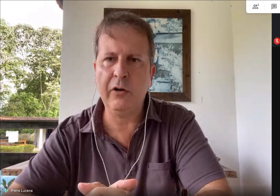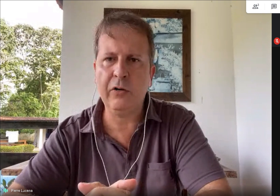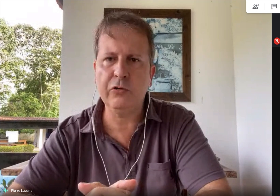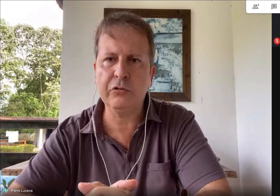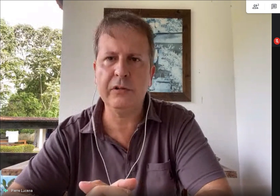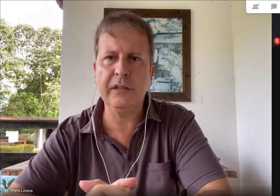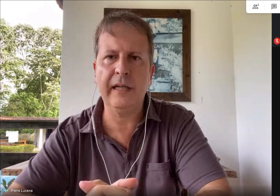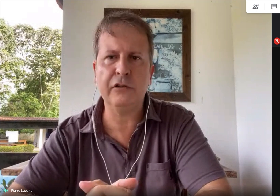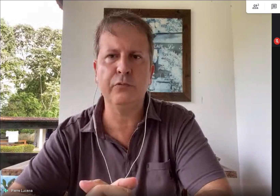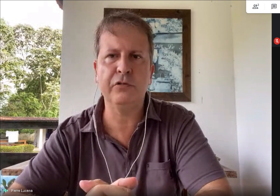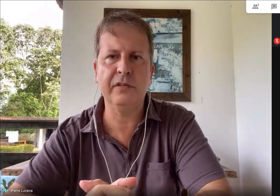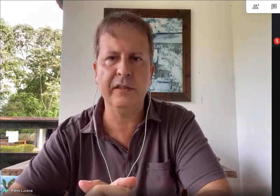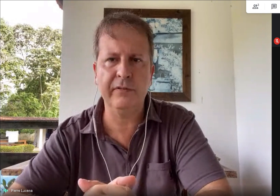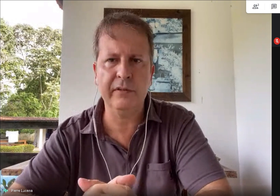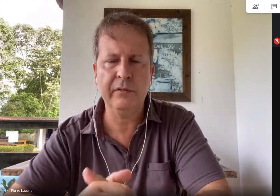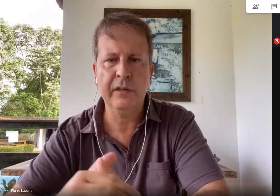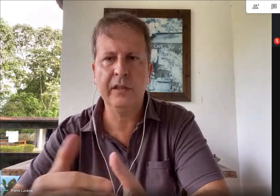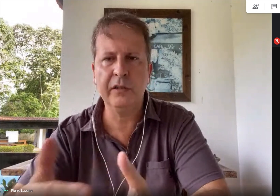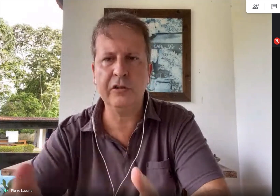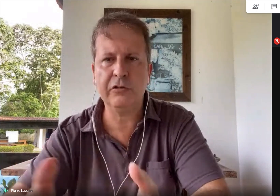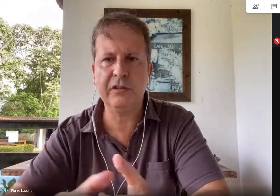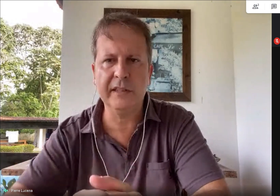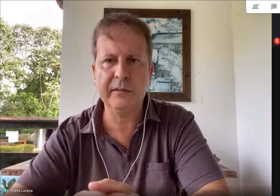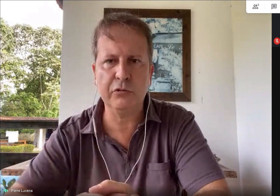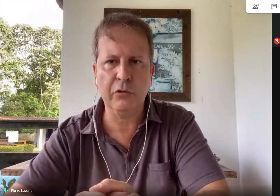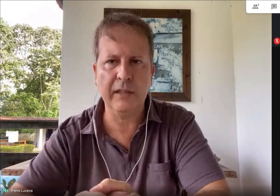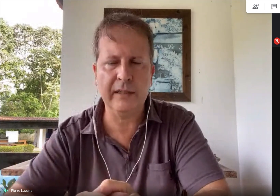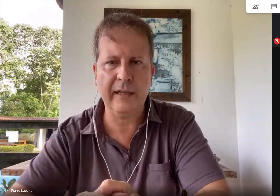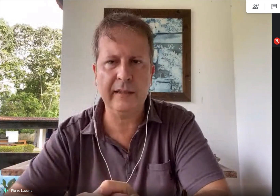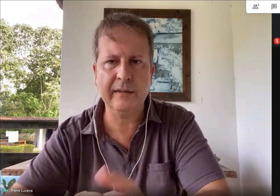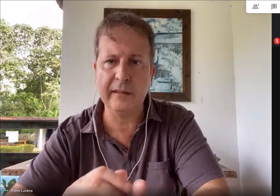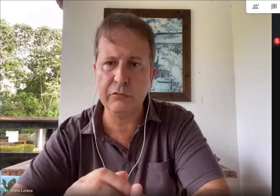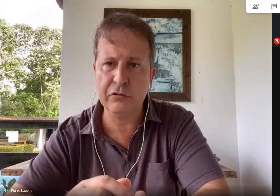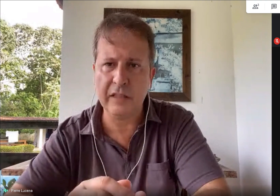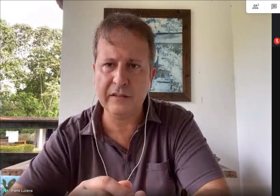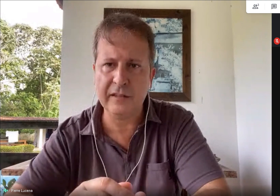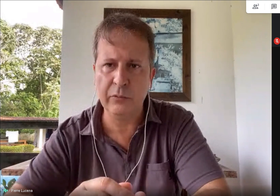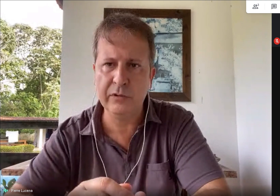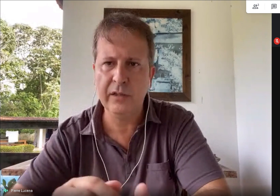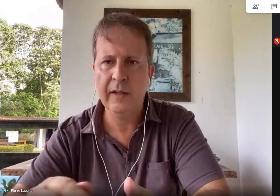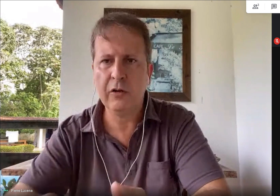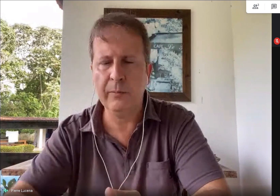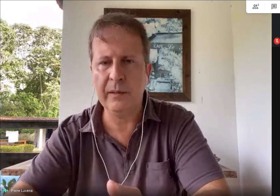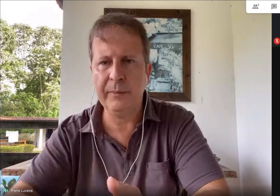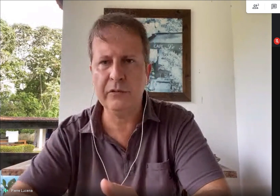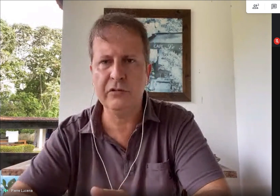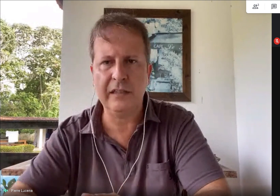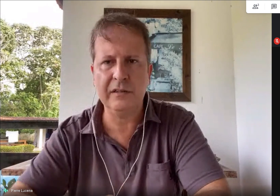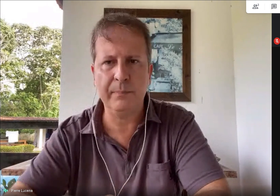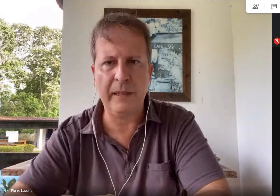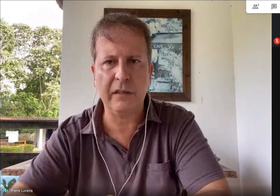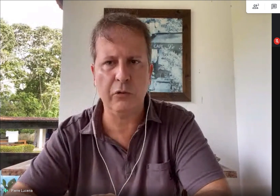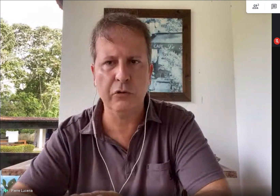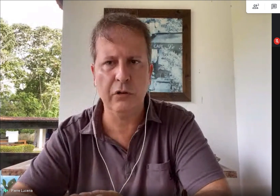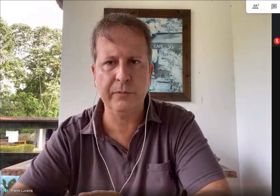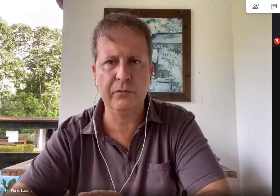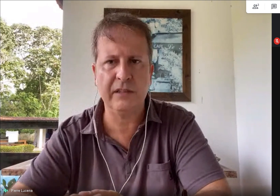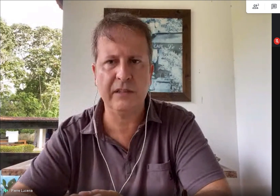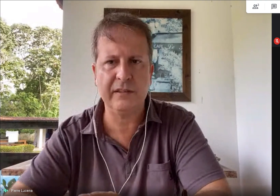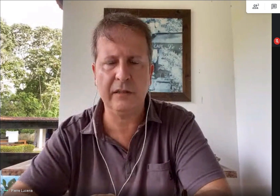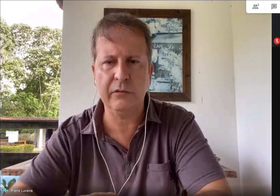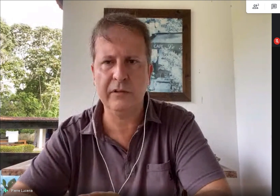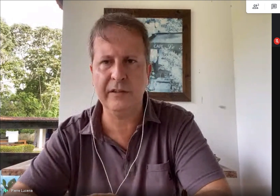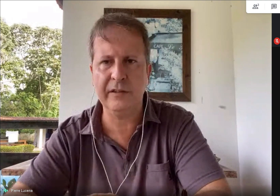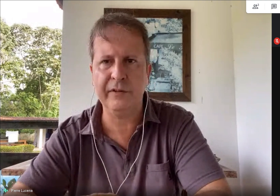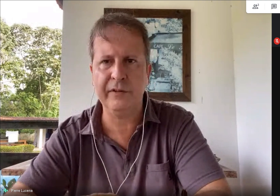e no maior conjunto de dados possível que nós conseguíssemos coletar, tanto dos dados de saúde, como também dos dados de impacto econômico